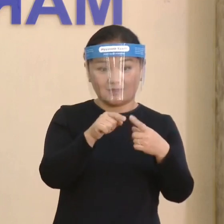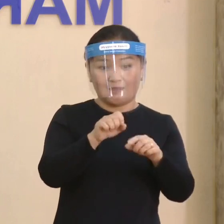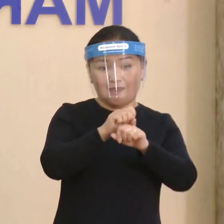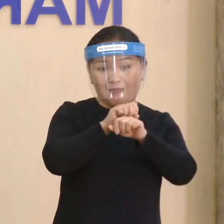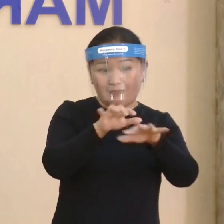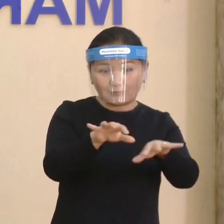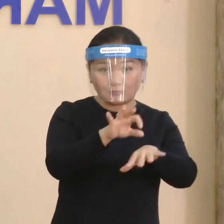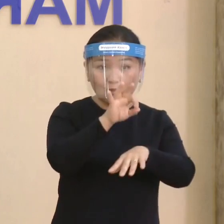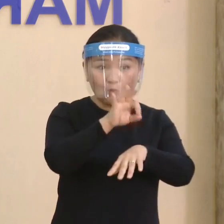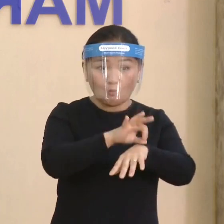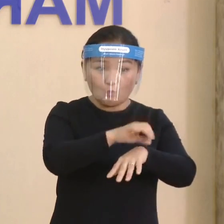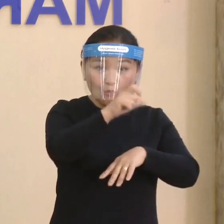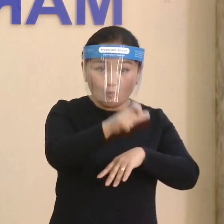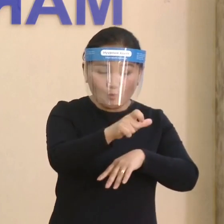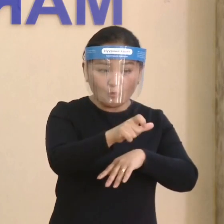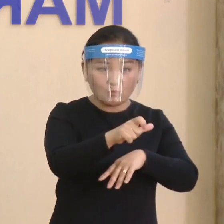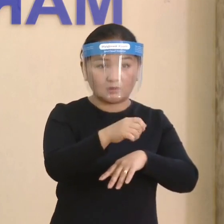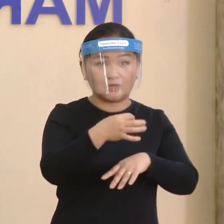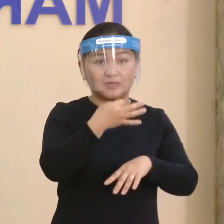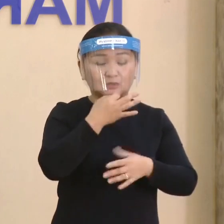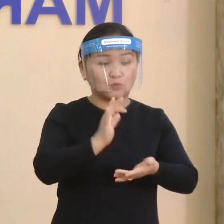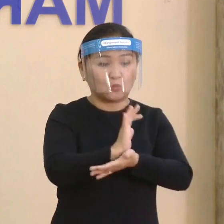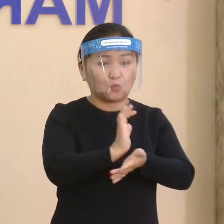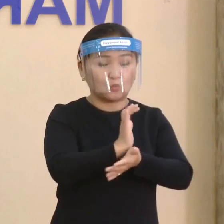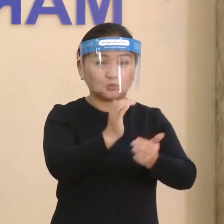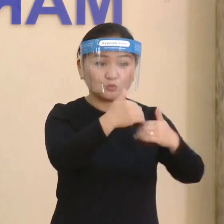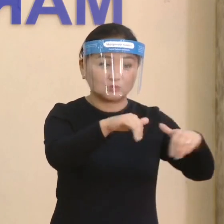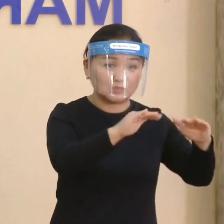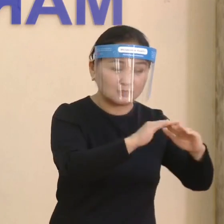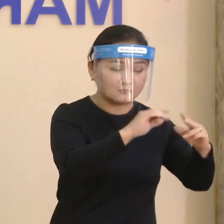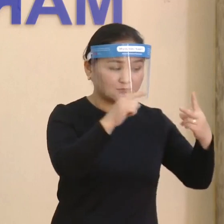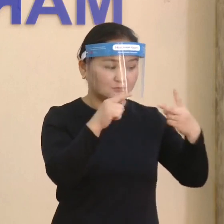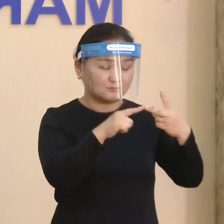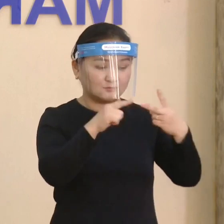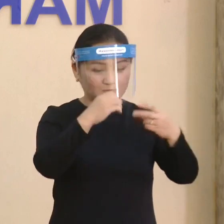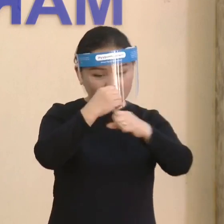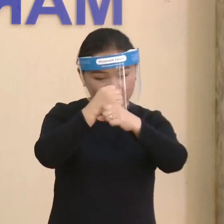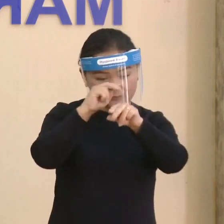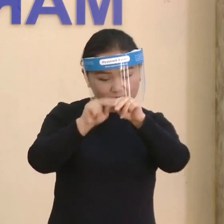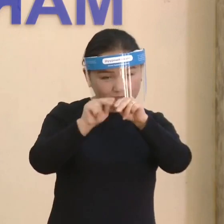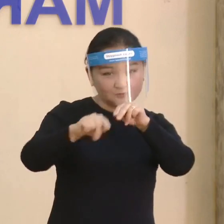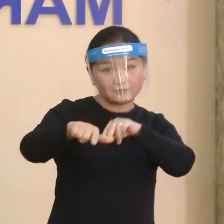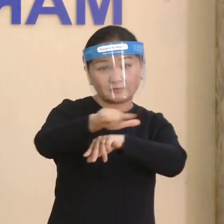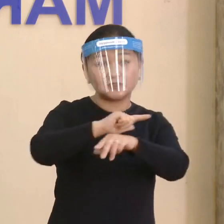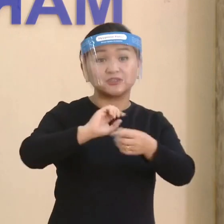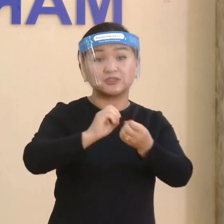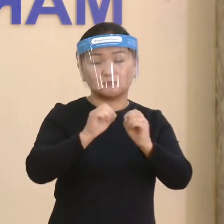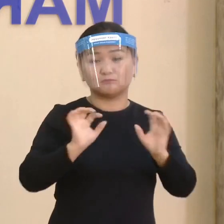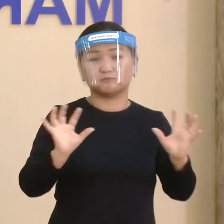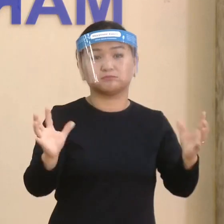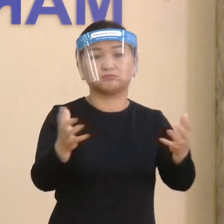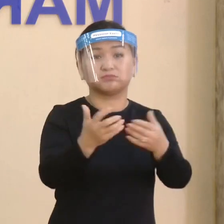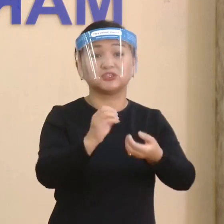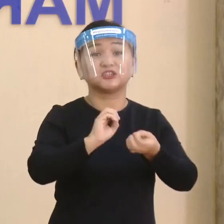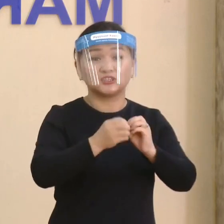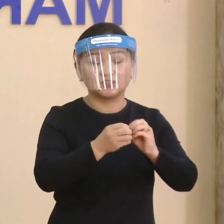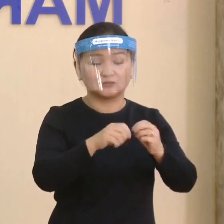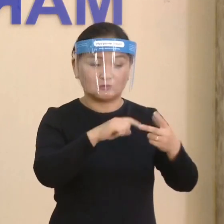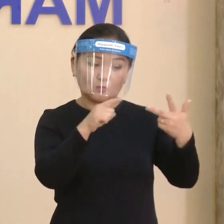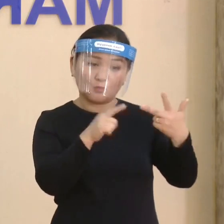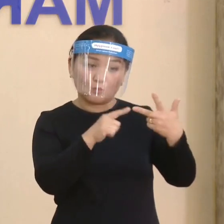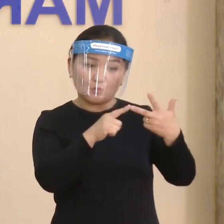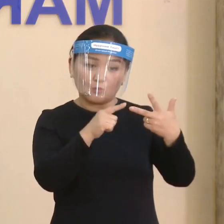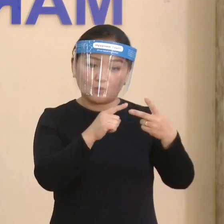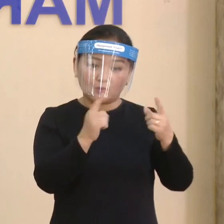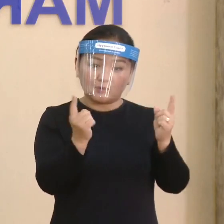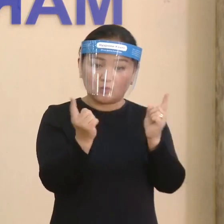эрт илрүүлэх. За 2-дугаарт нь лабораторийн шинжилгээг өргөн хүрээгээр хийх. 3-дугаарт нь батлагдсан тохиолдлын хавтлын